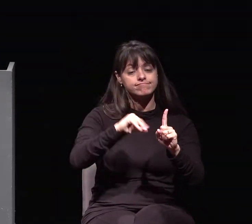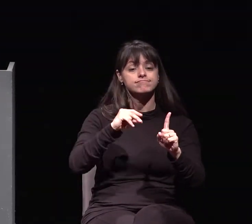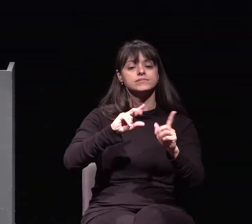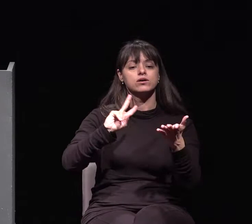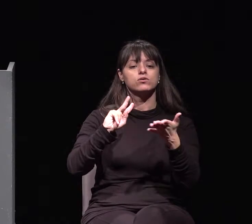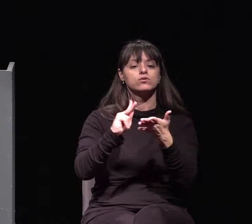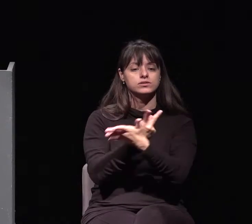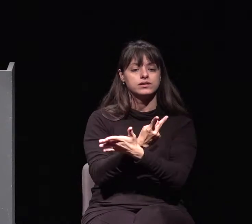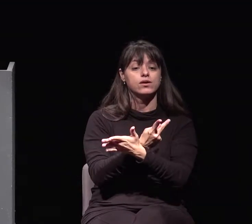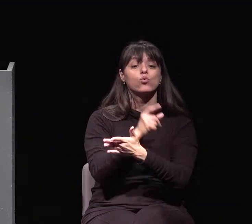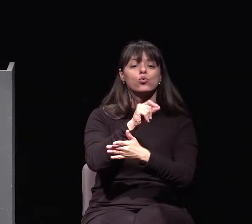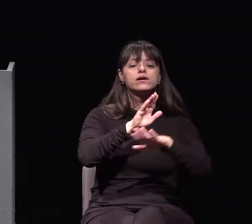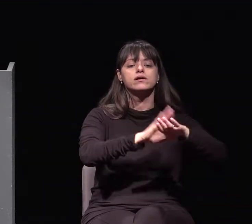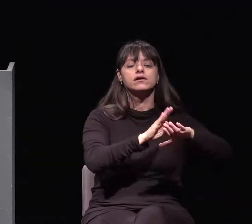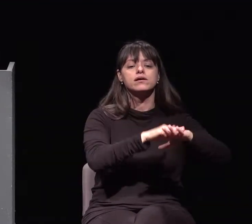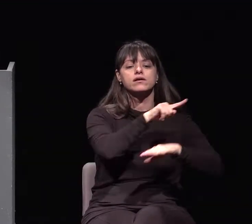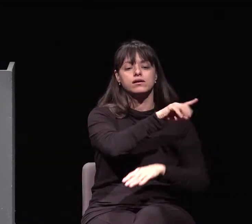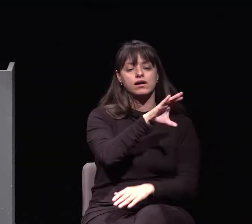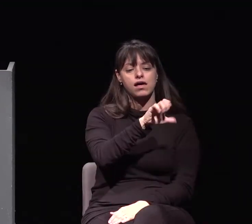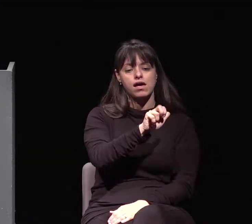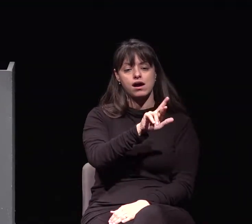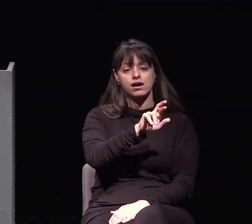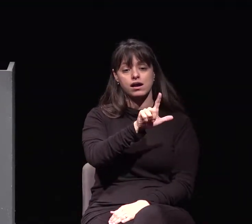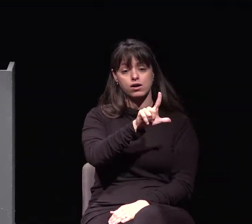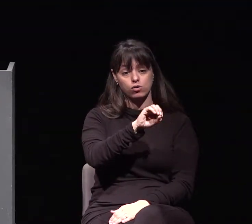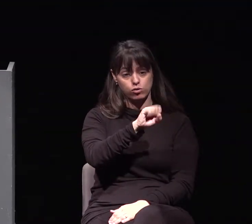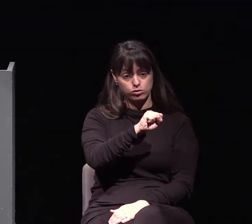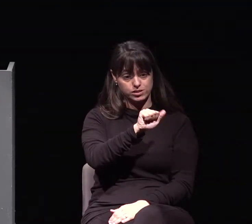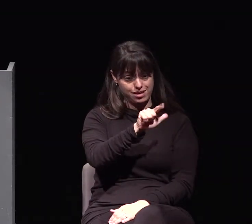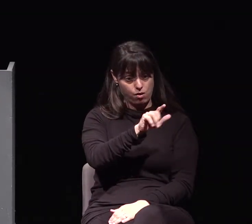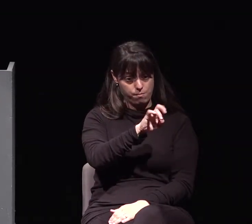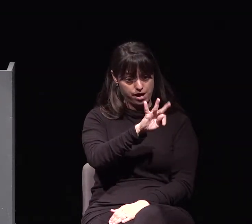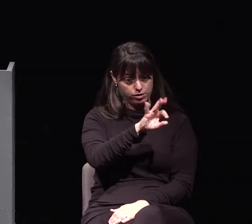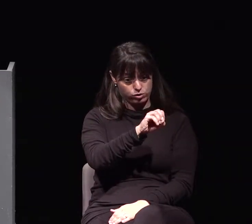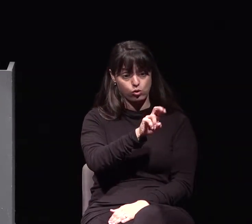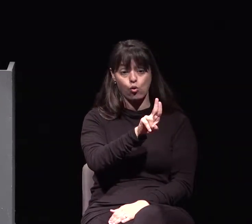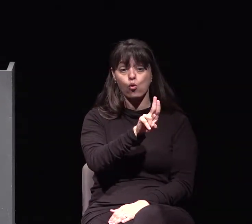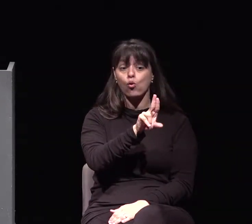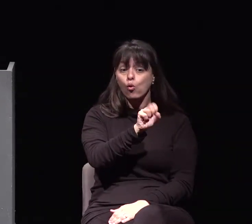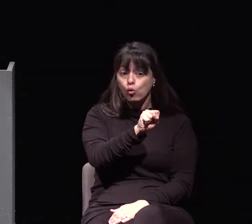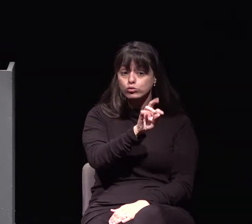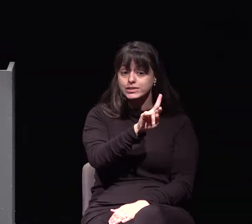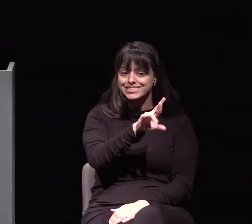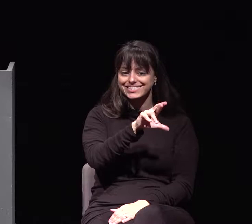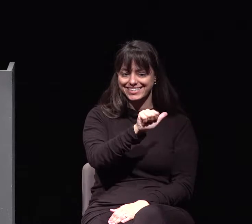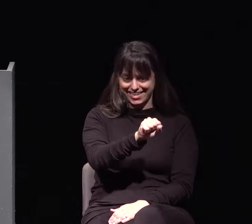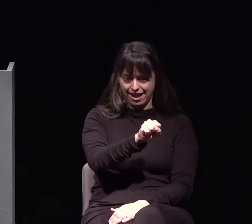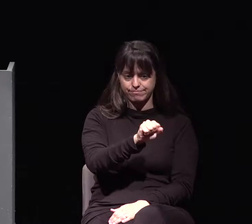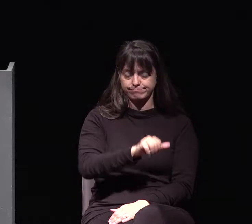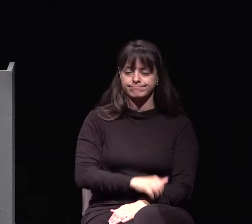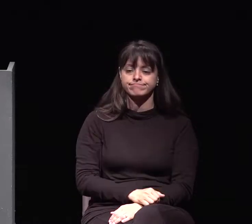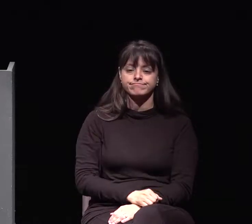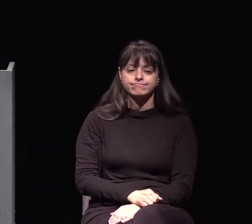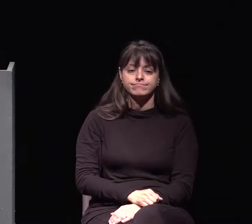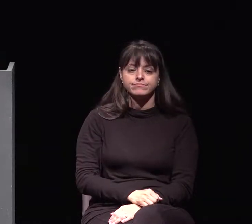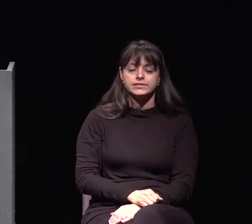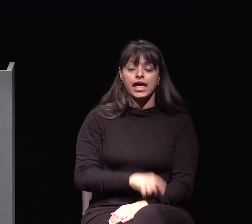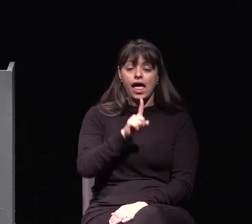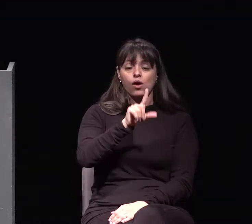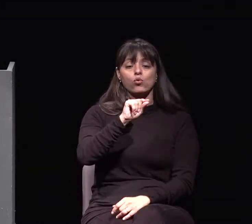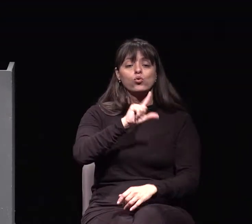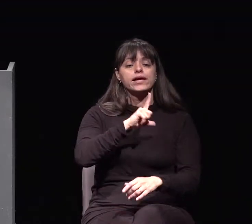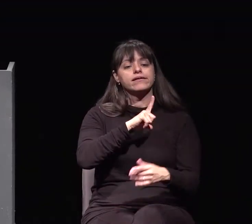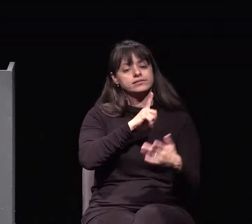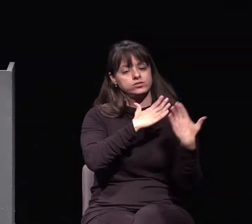realizadas pessoalmente pelo Major Carlos Alberto Brilhante Ustra, o então comandante do DOI-CODE de São Paulo. Ela lutou pelo fim